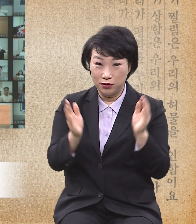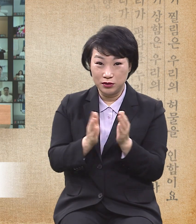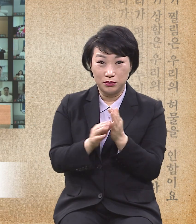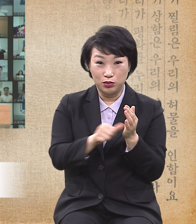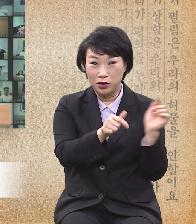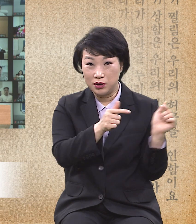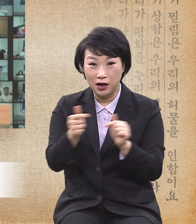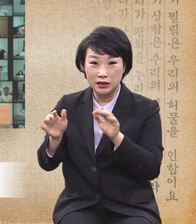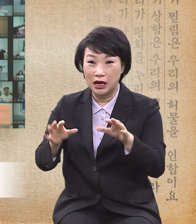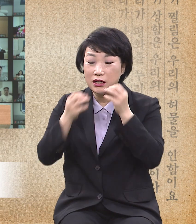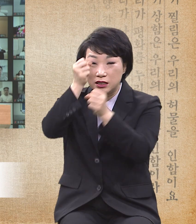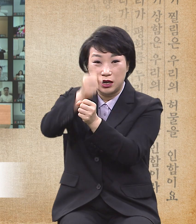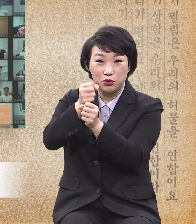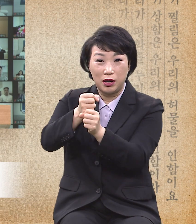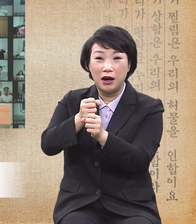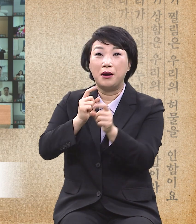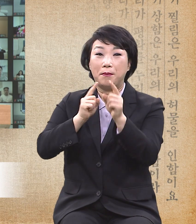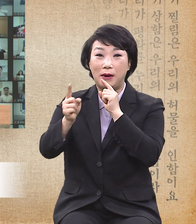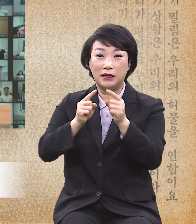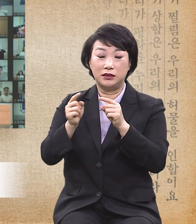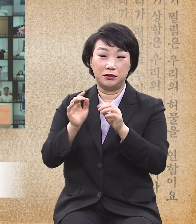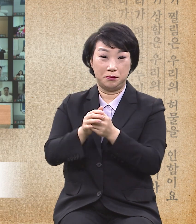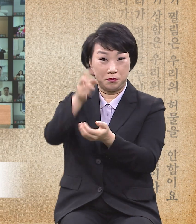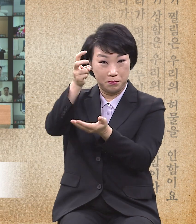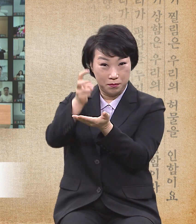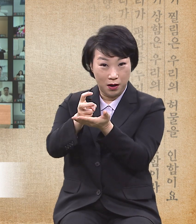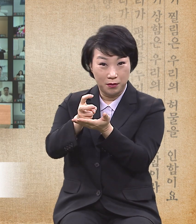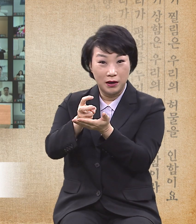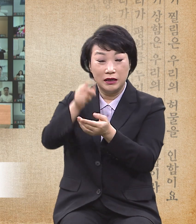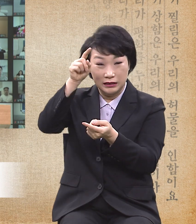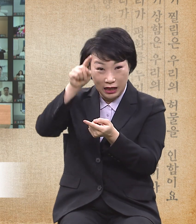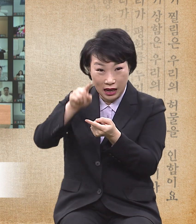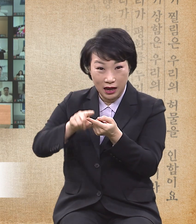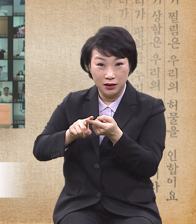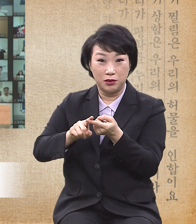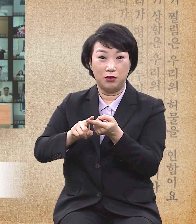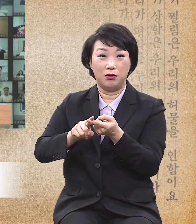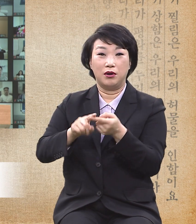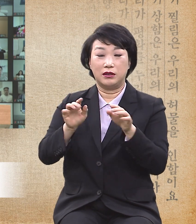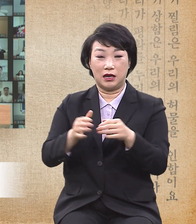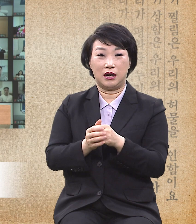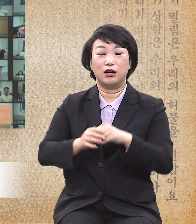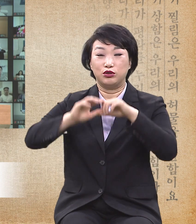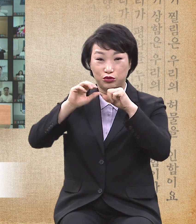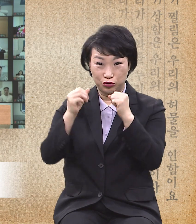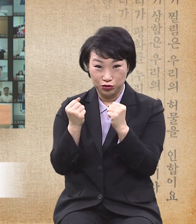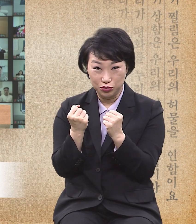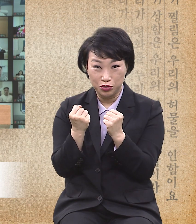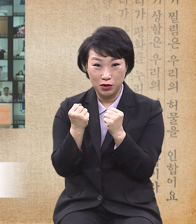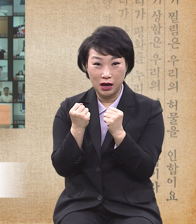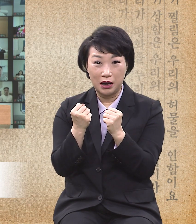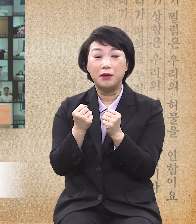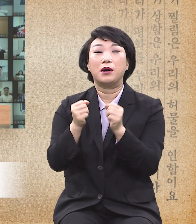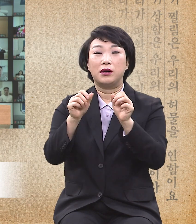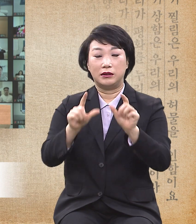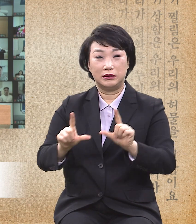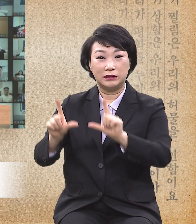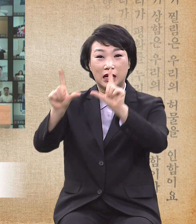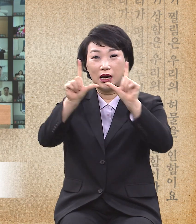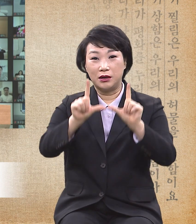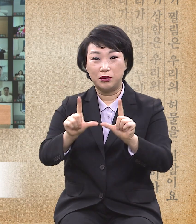만물이 창조하신 그 말씀의 법 그대로 복종하며